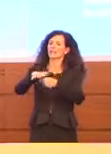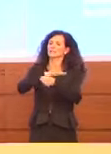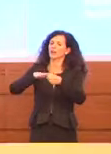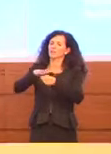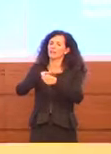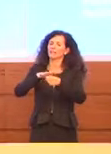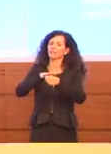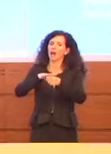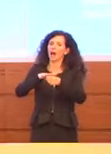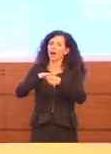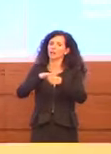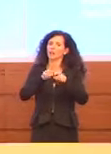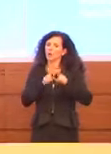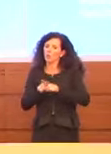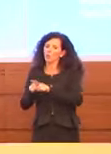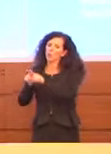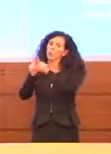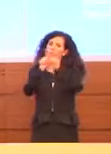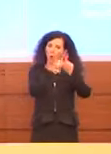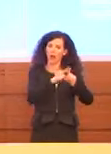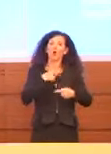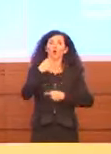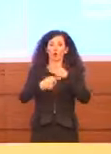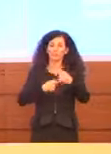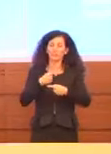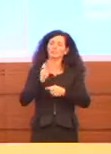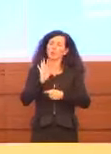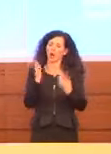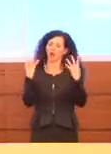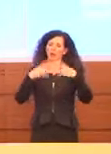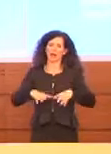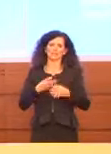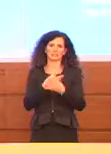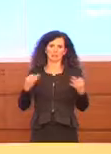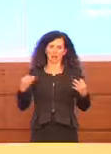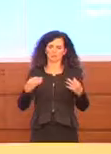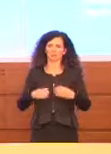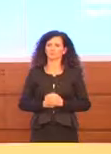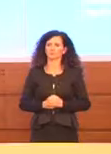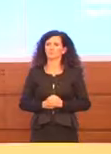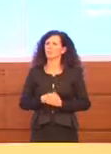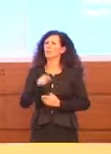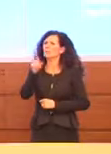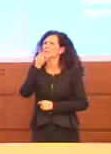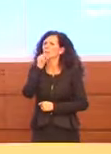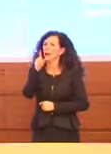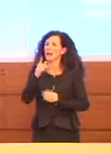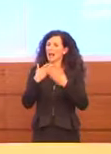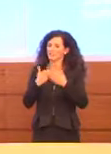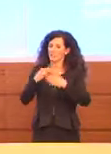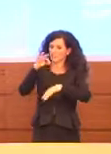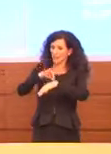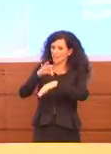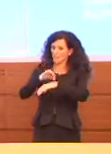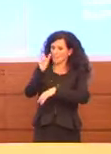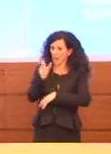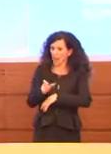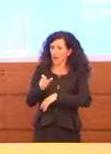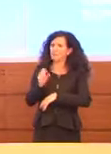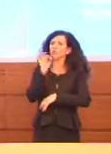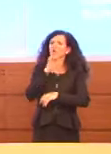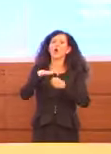maniera continuata e organizzata scusate l'assistenza ai malati o l'assistenza ai membri del nucleo familiare